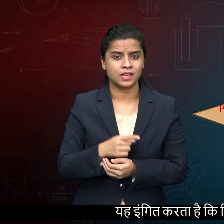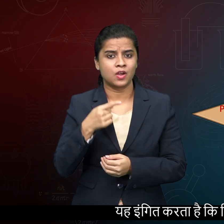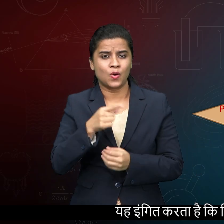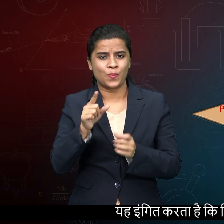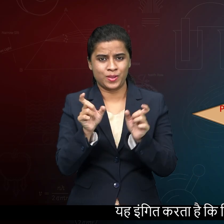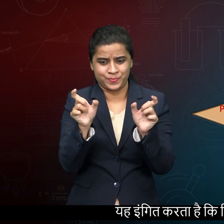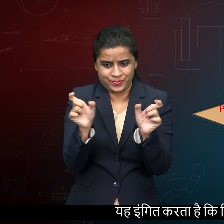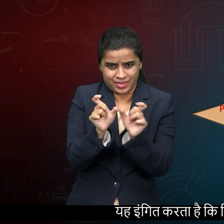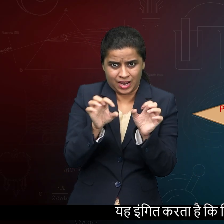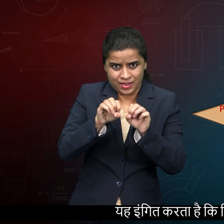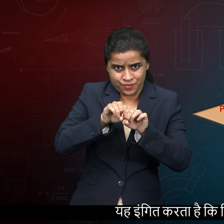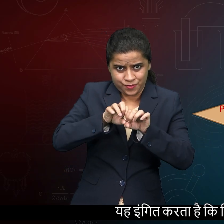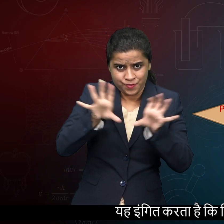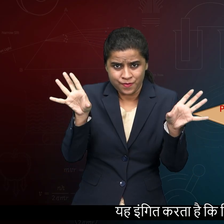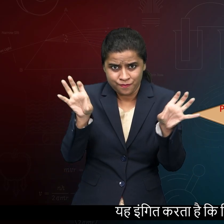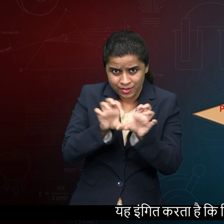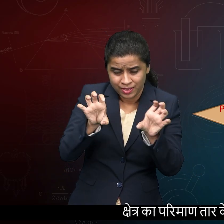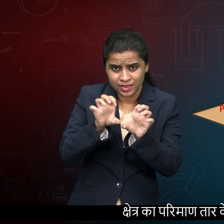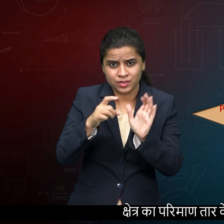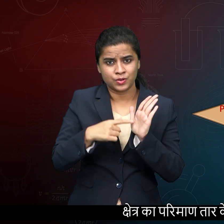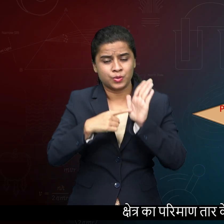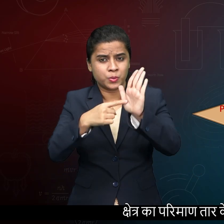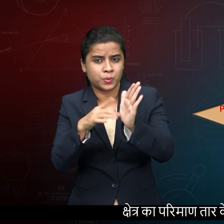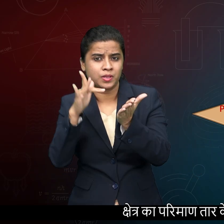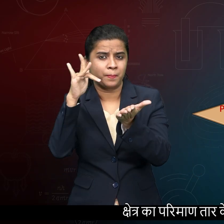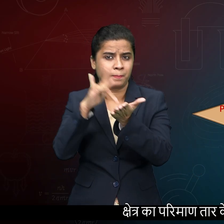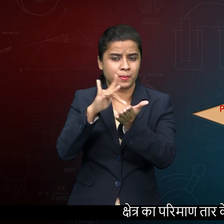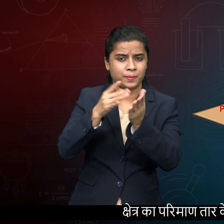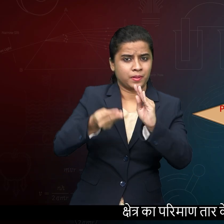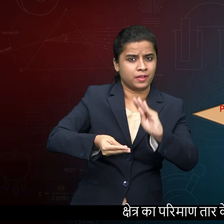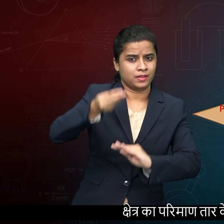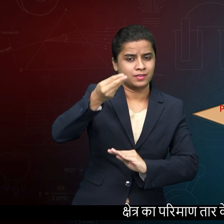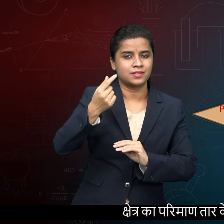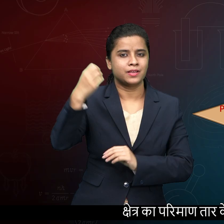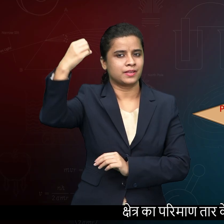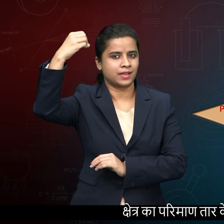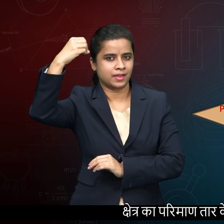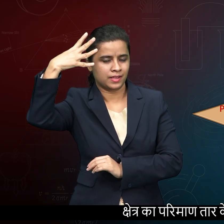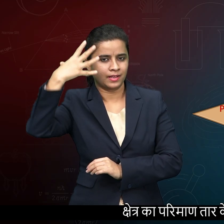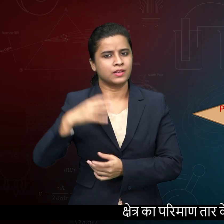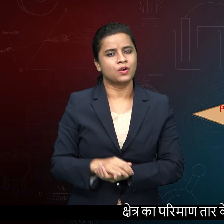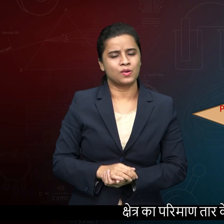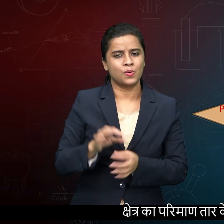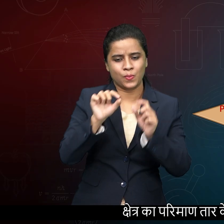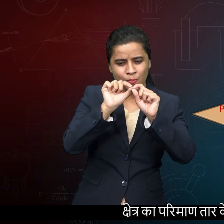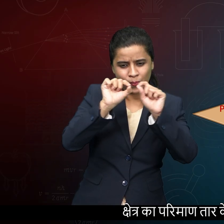पर उत्पन्न चुंबकीय क्षेत्र का परिमाण तार के माध्यम से धारा बढ़ने पर बढ़ता